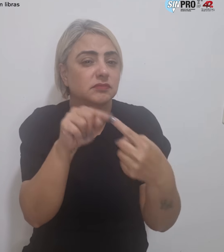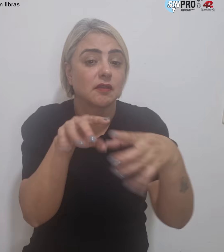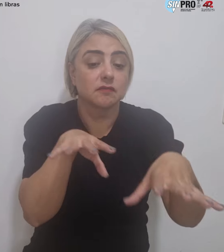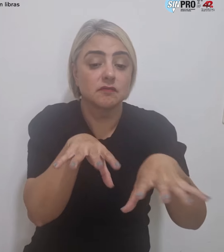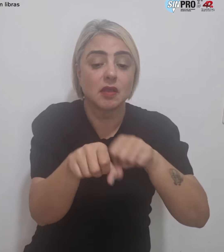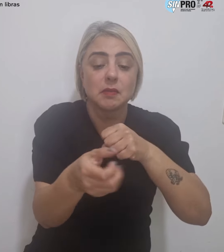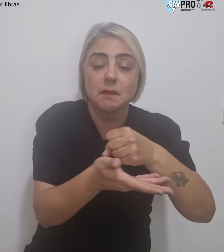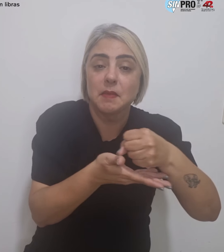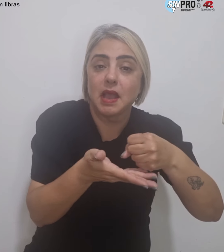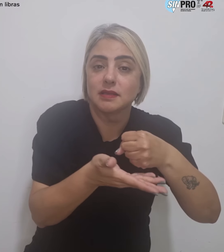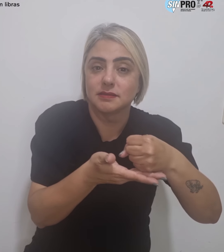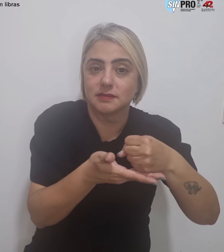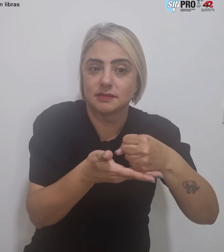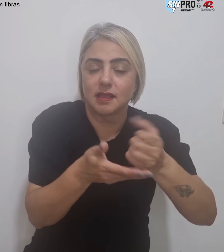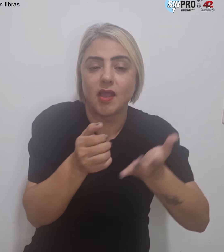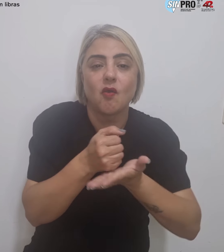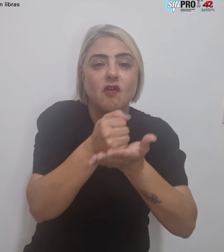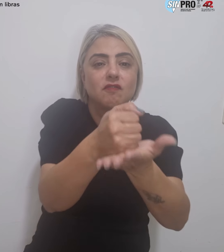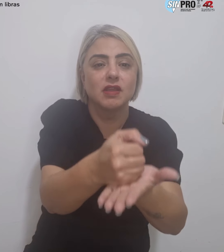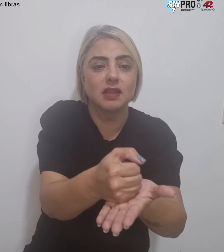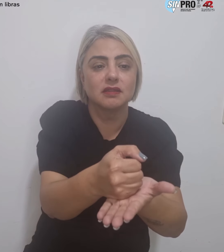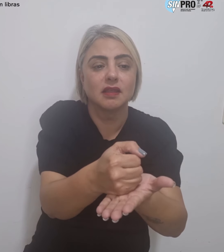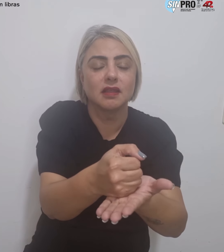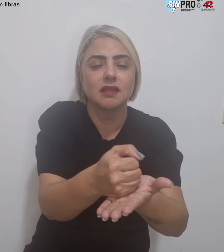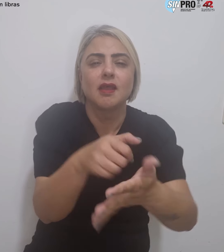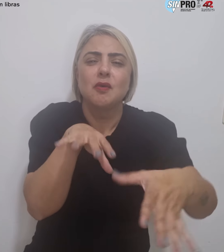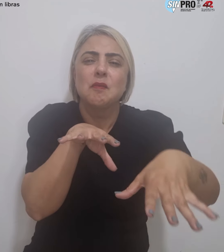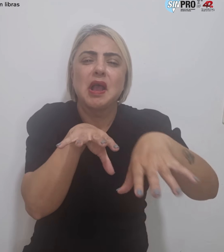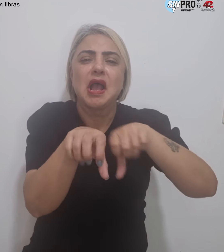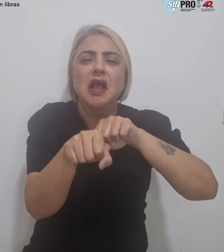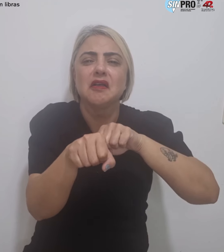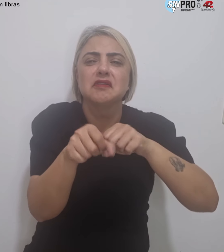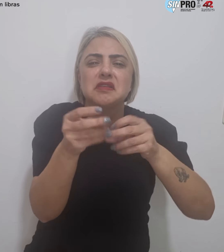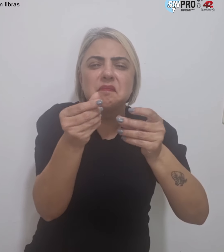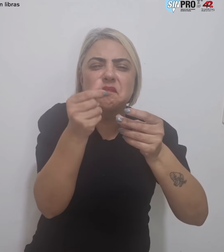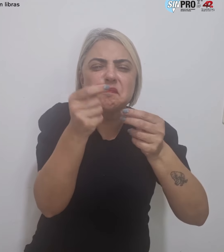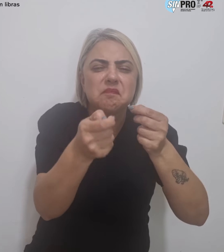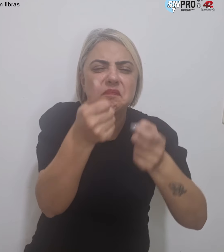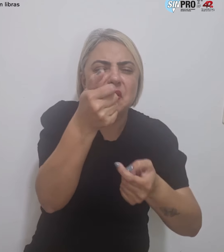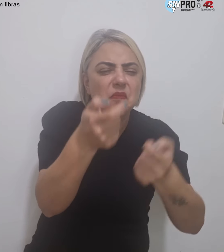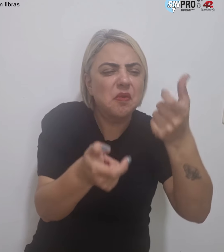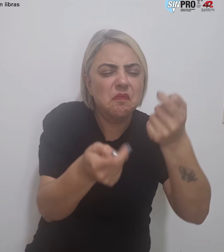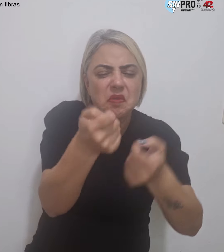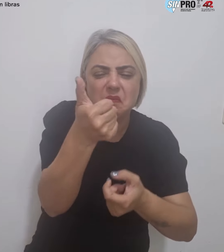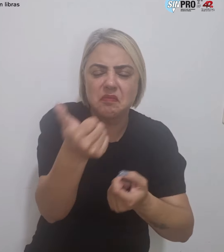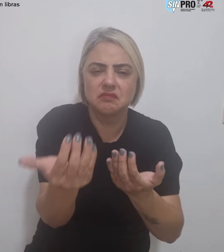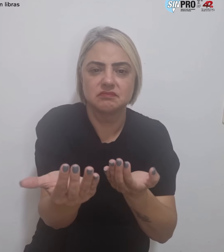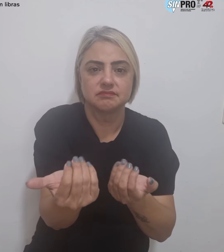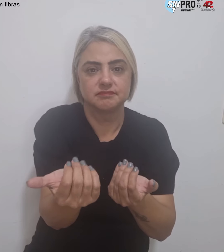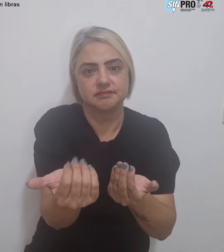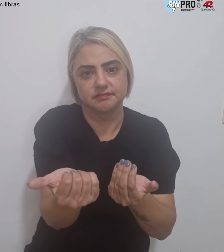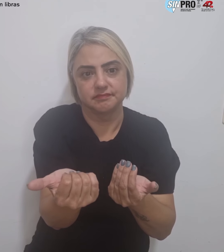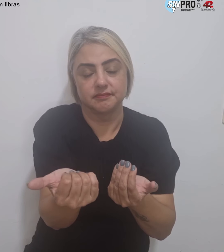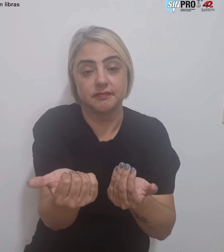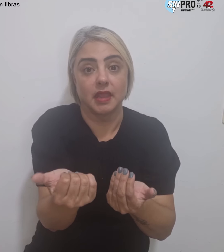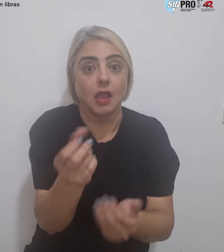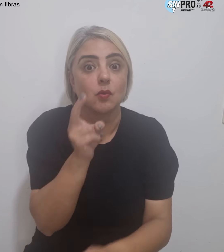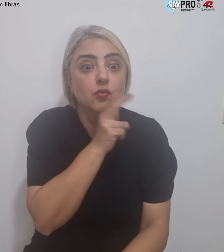básica, ofertando uma formação em migalhas para a juventude. É urgente construir